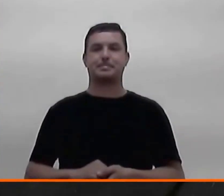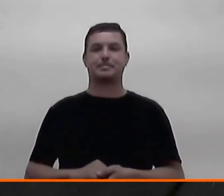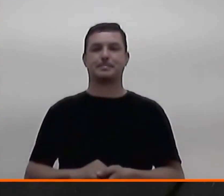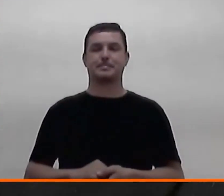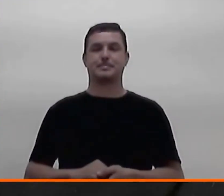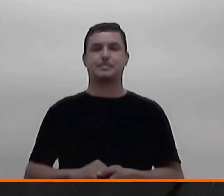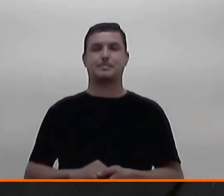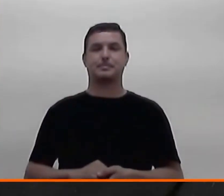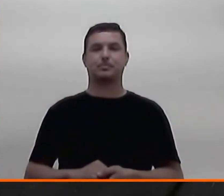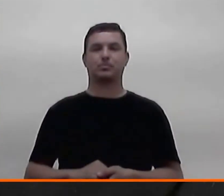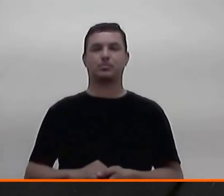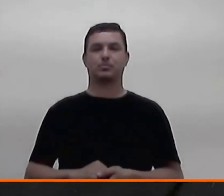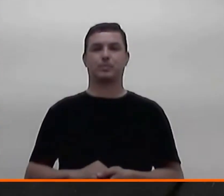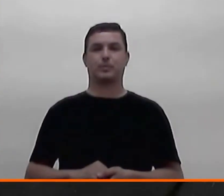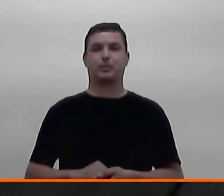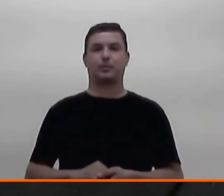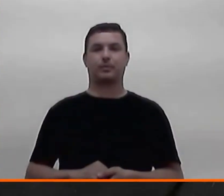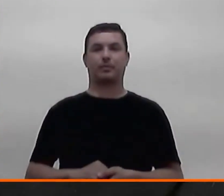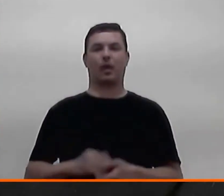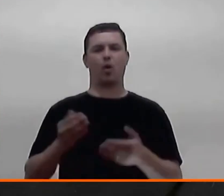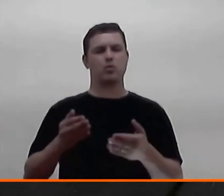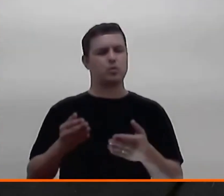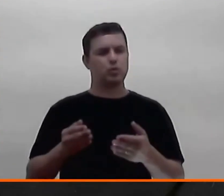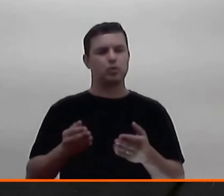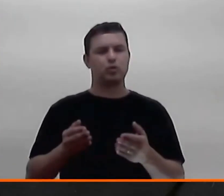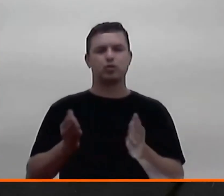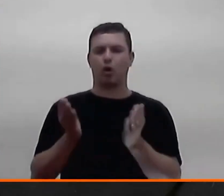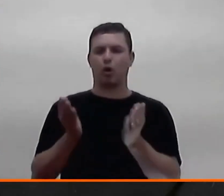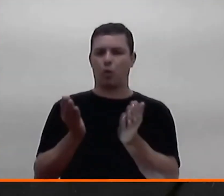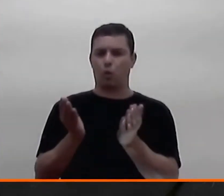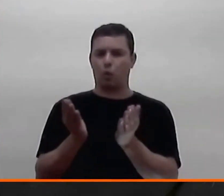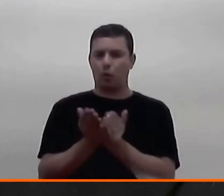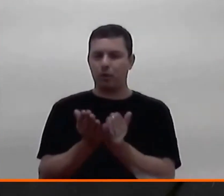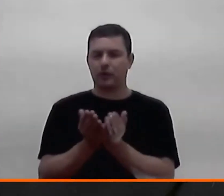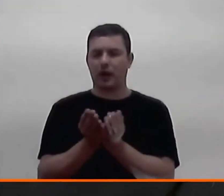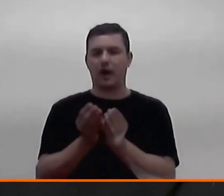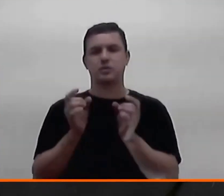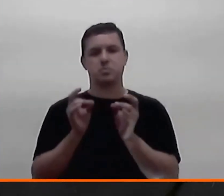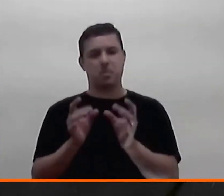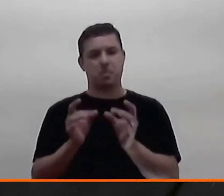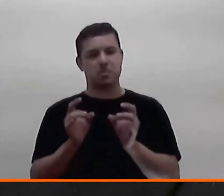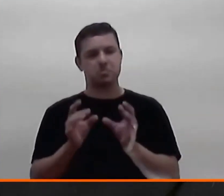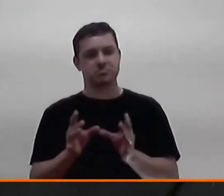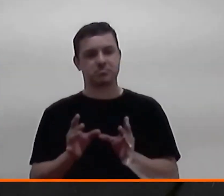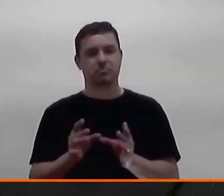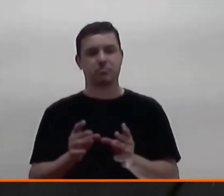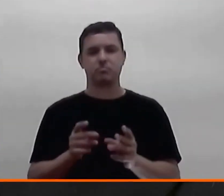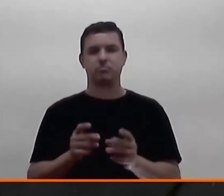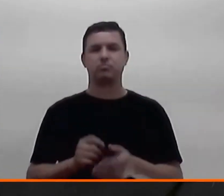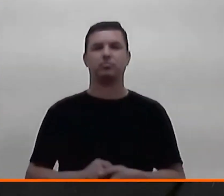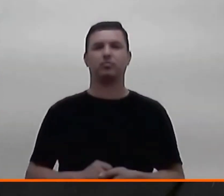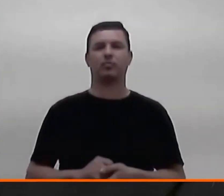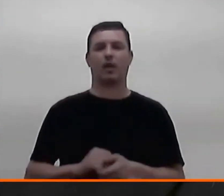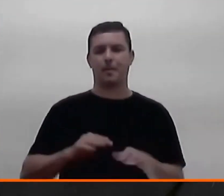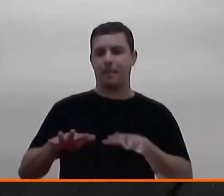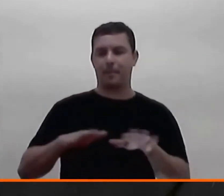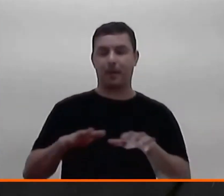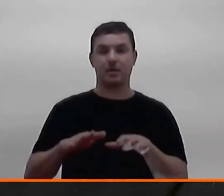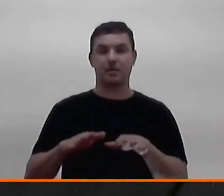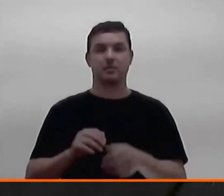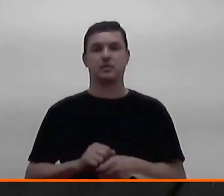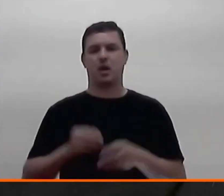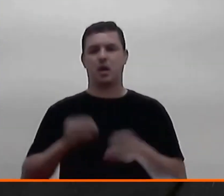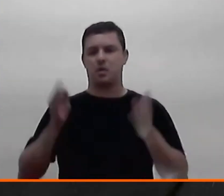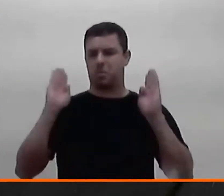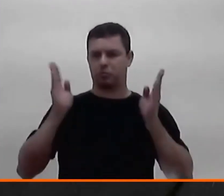hoje temos comportagem dinâmica, temos Expo Livro, temos Avança Jovem, que já falei, temos Mulheres